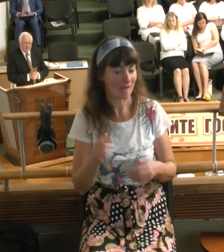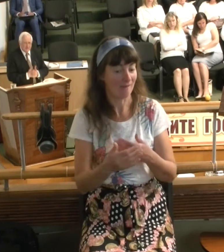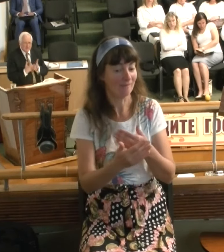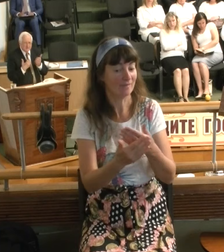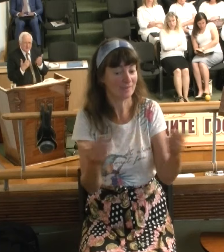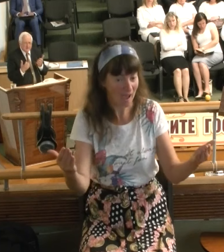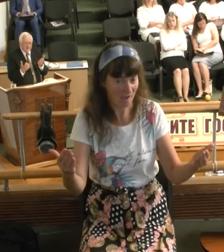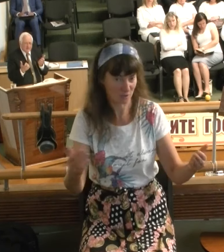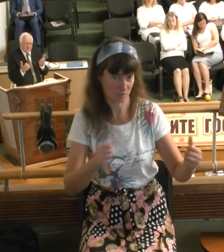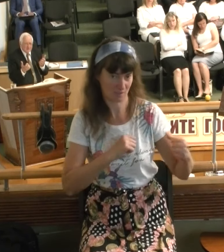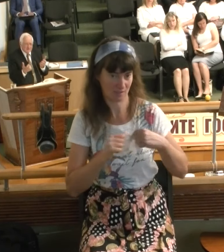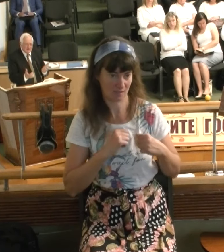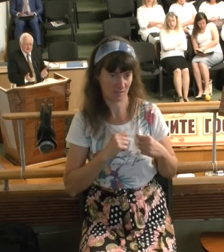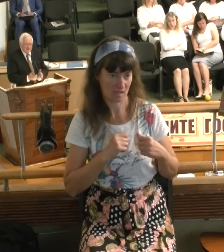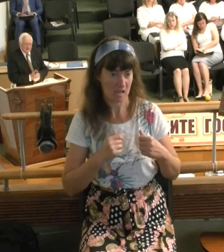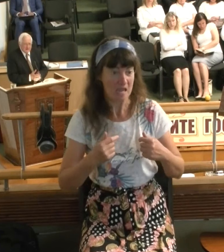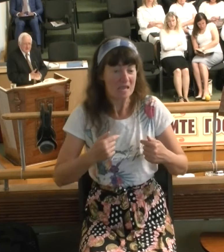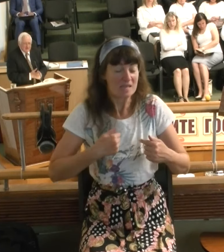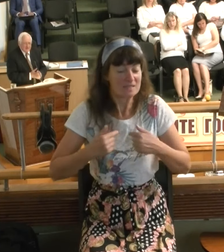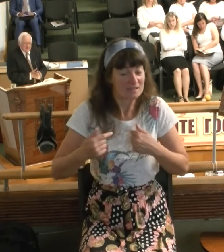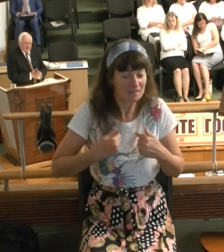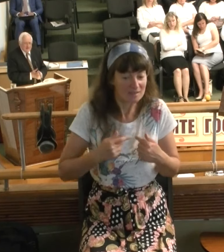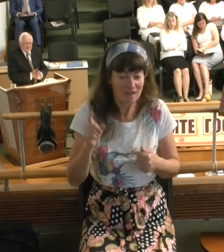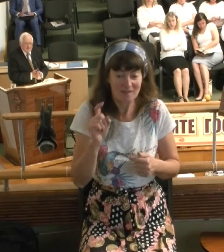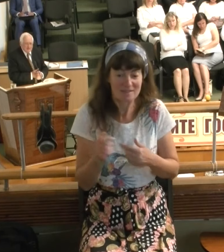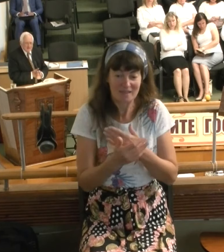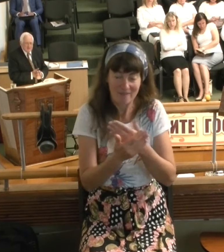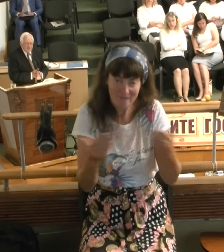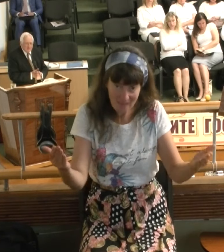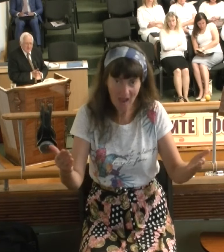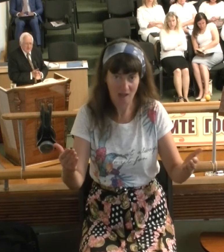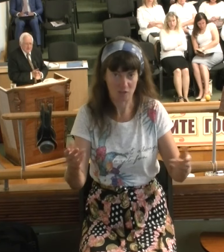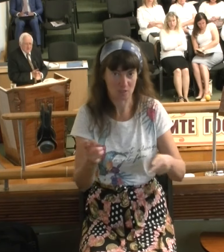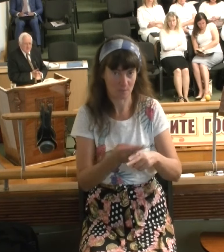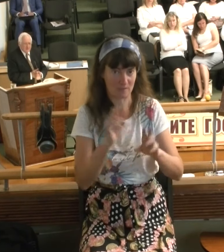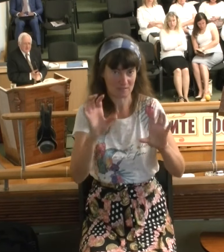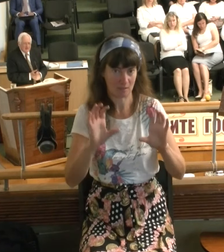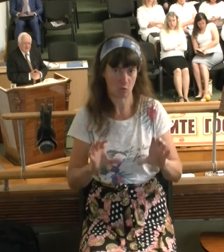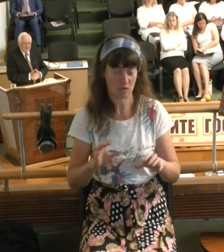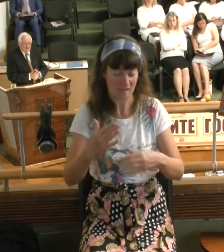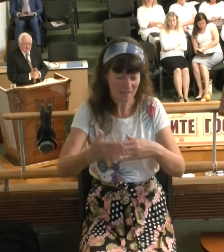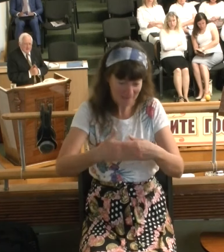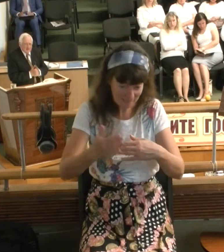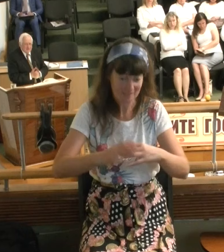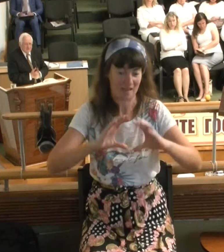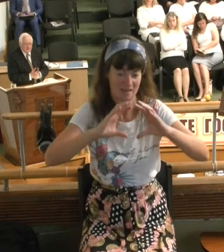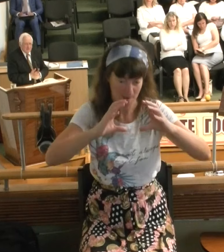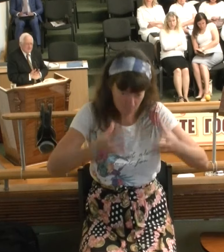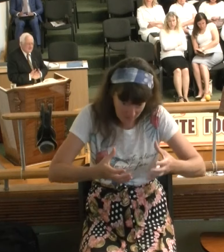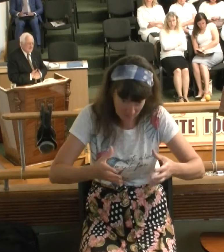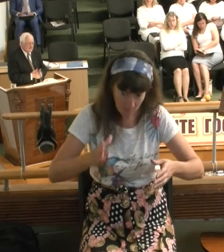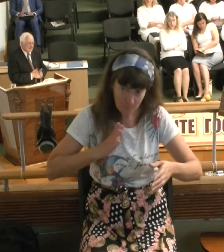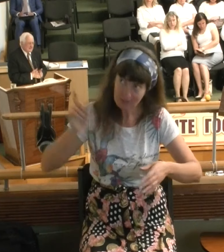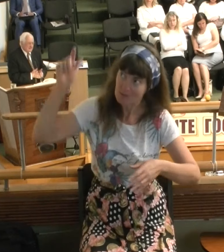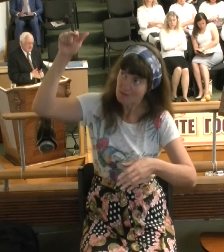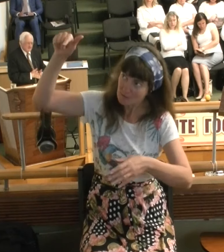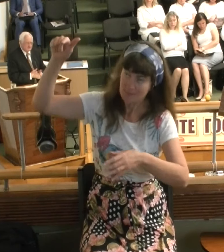наши, мучим за беззакония наши. Наказание мира нашего было на нем, и ранами его